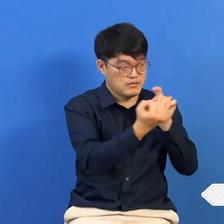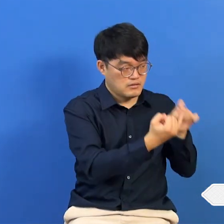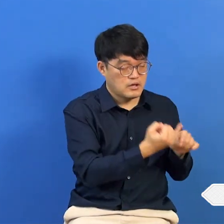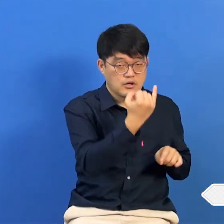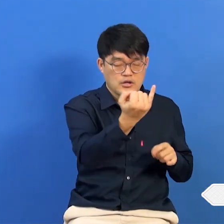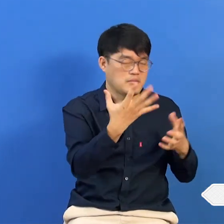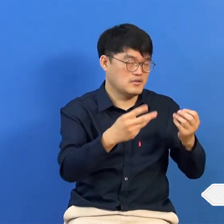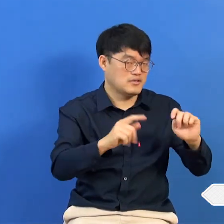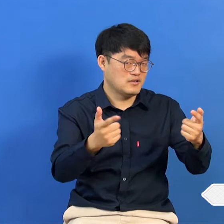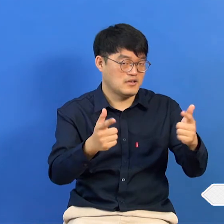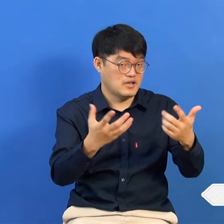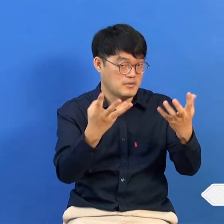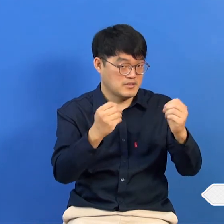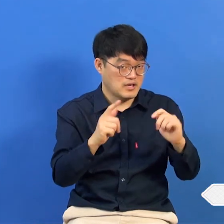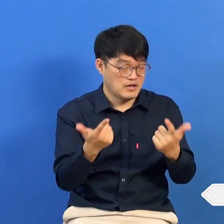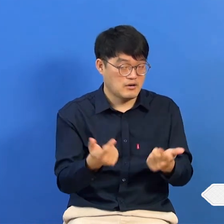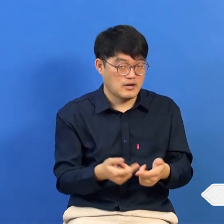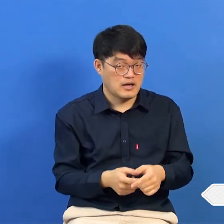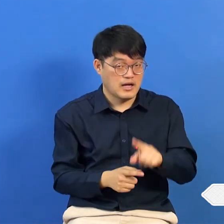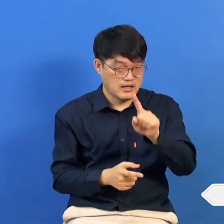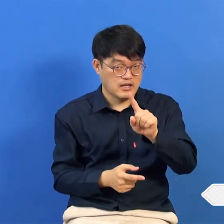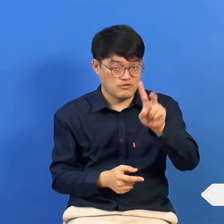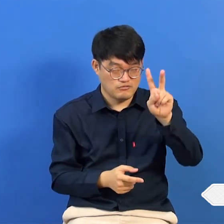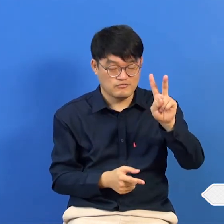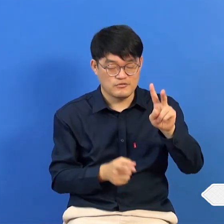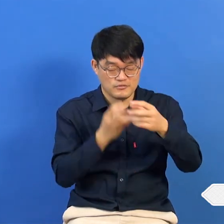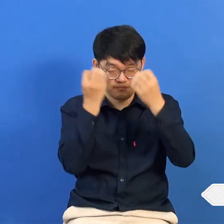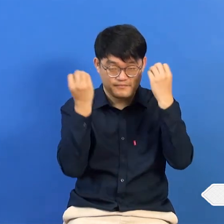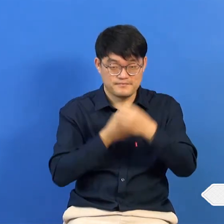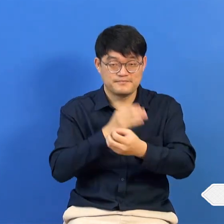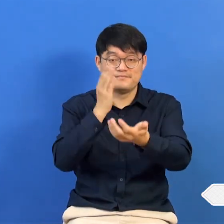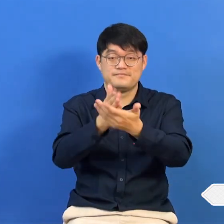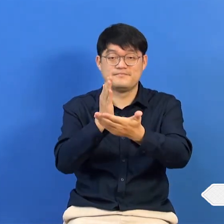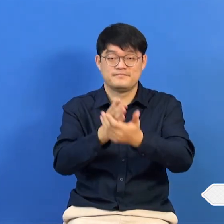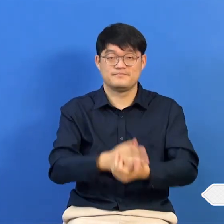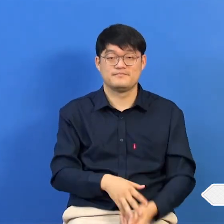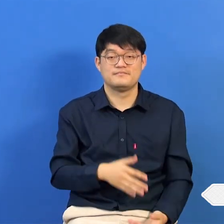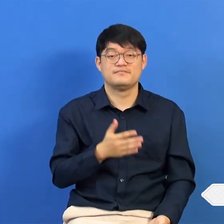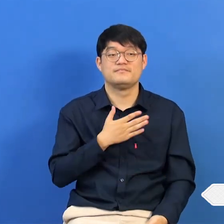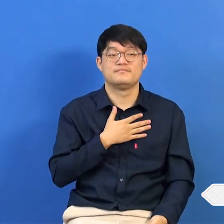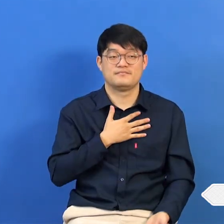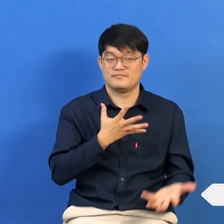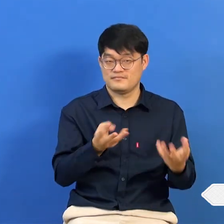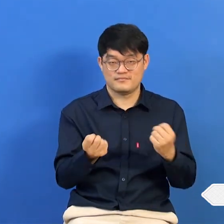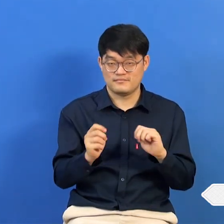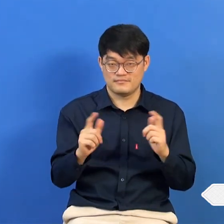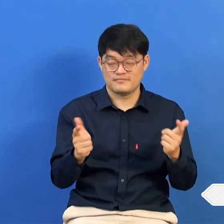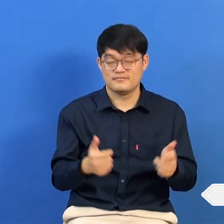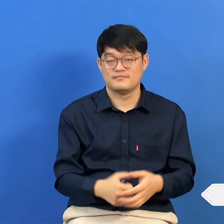것 같은데 많은 건 아니고 한두 명입니다. 저 같은 사람에게 뭐 많겠습니까?